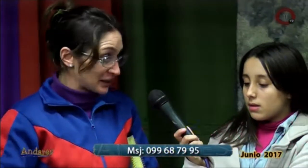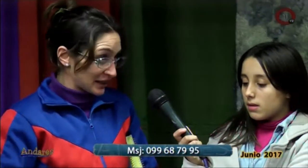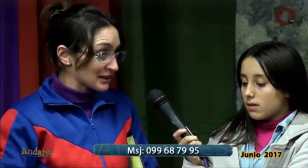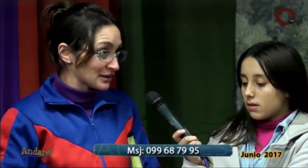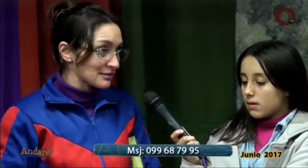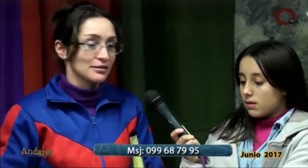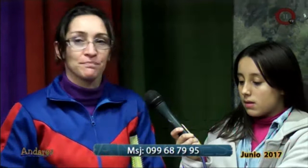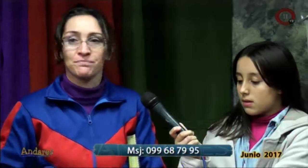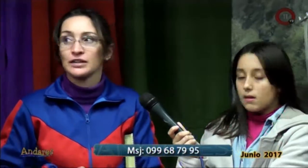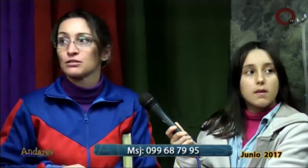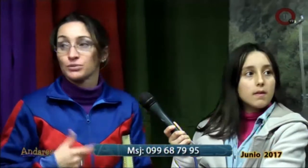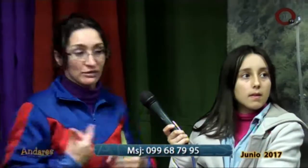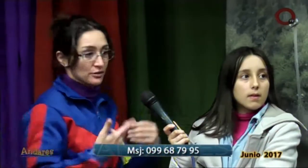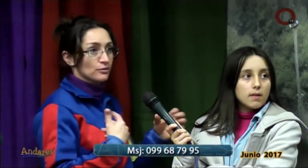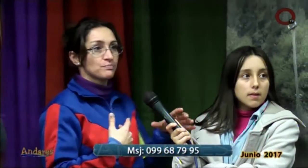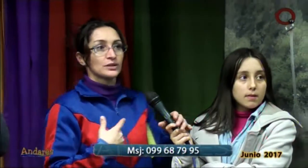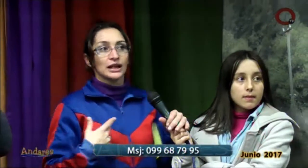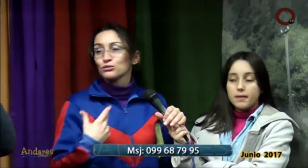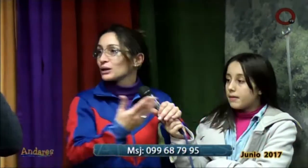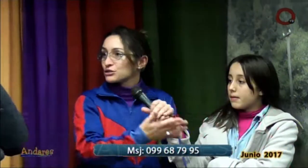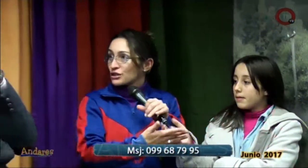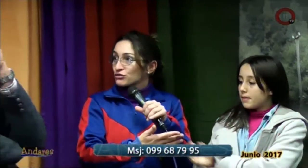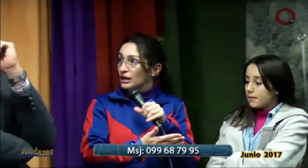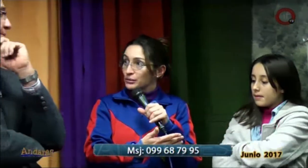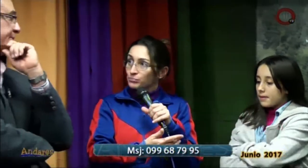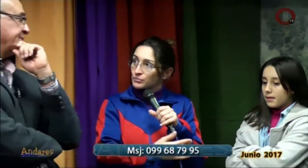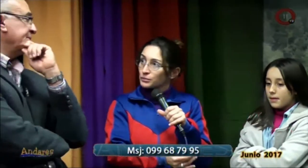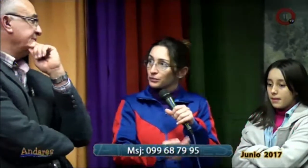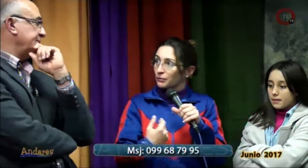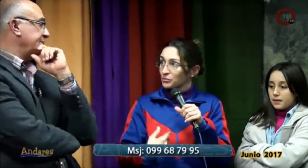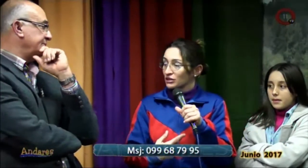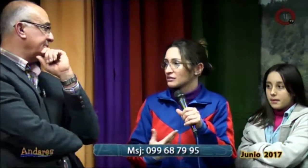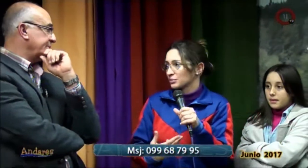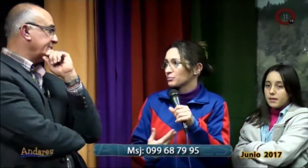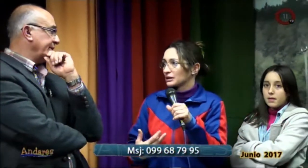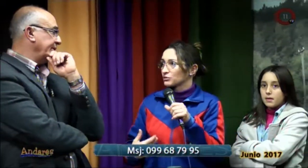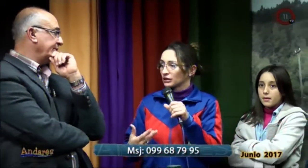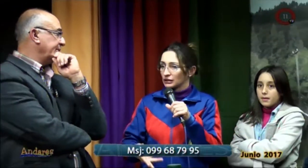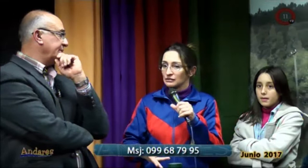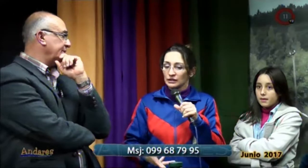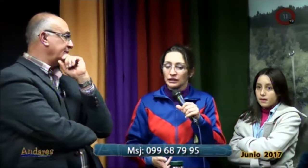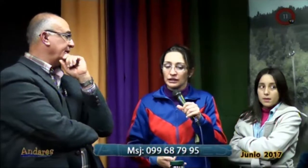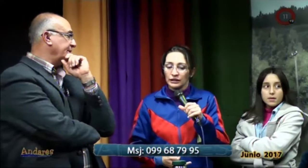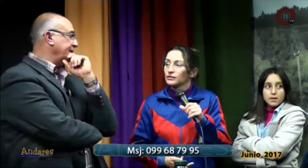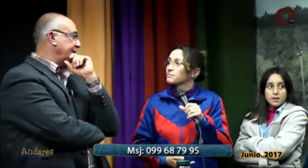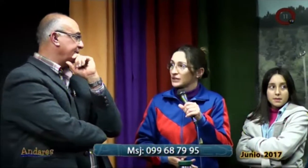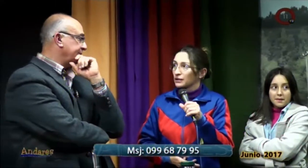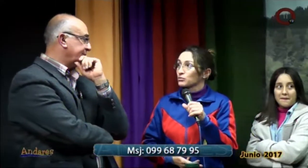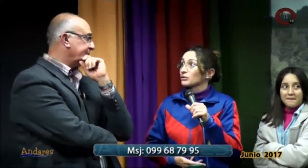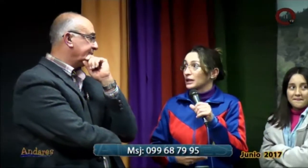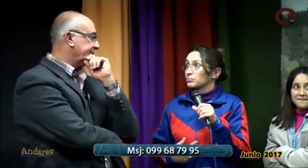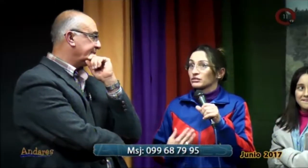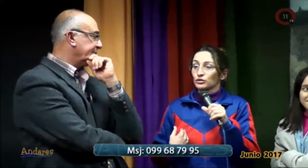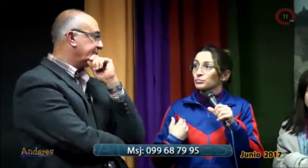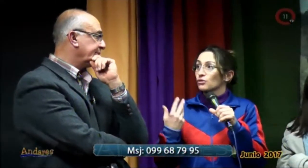intérprete en la intendencia Porque si no... Esto igual ellos ya lo saben Lo hablamos antes Siempre comentamos antes ¿De qué van a hablar? De qué